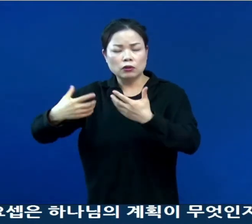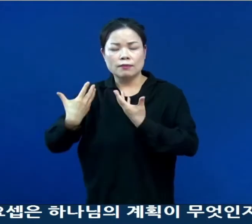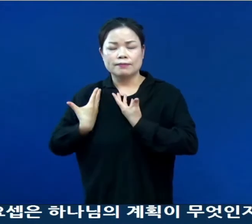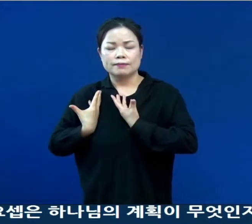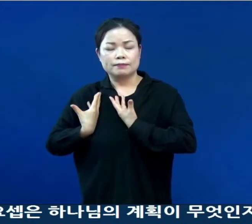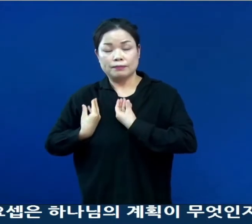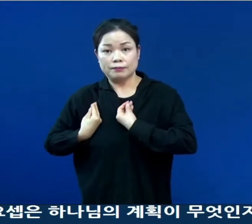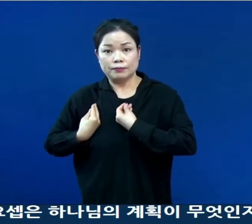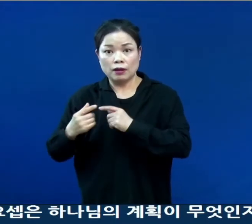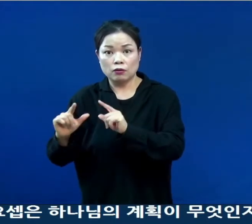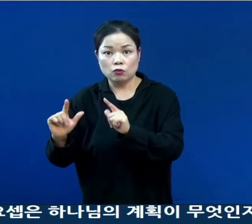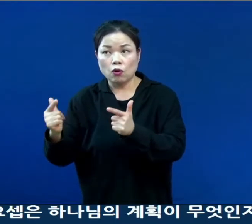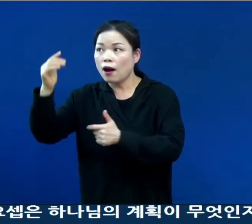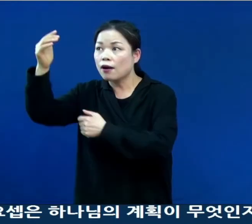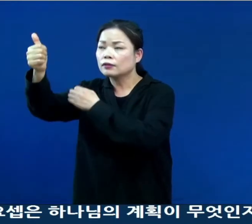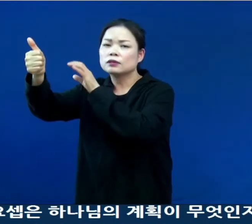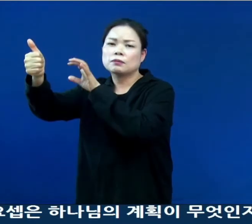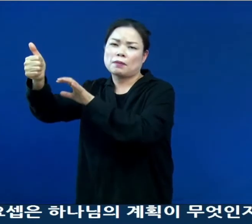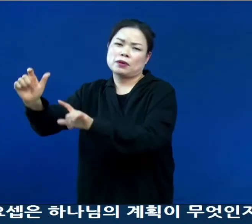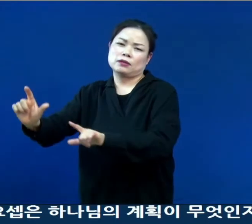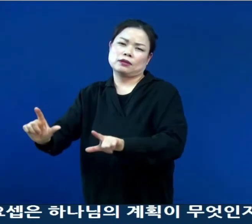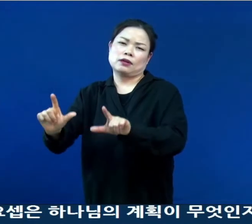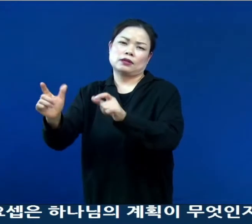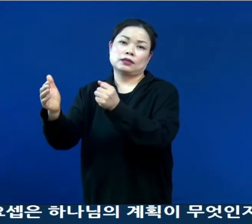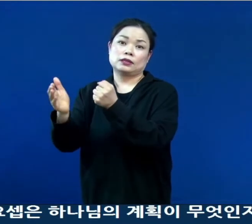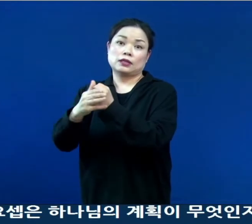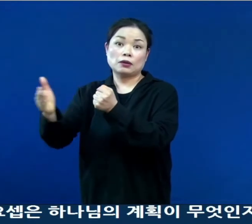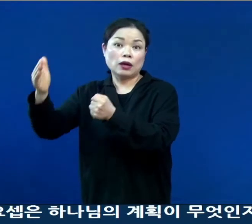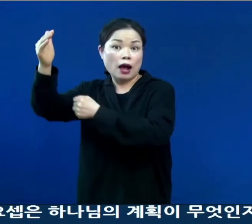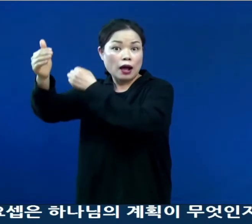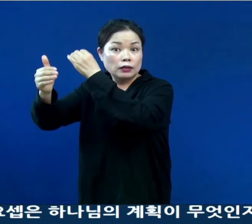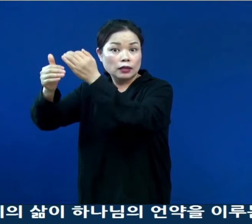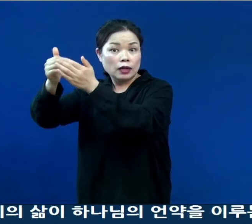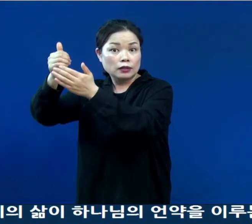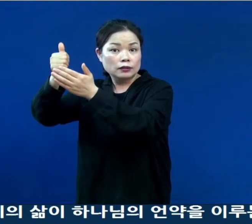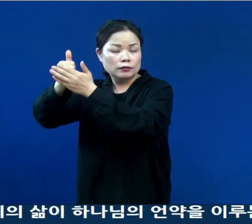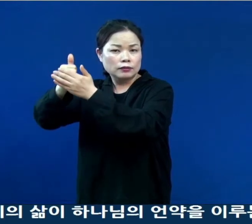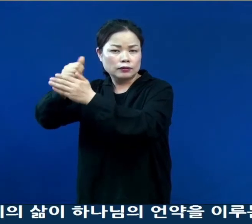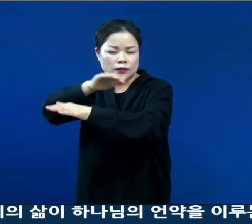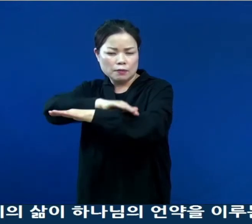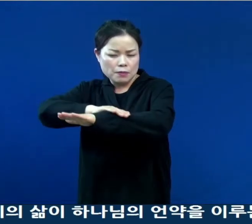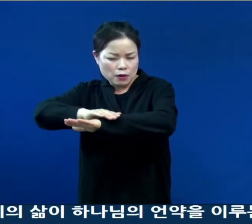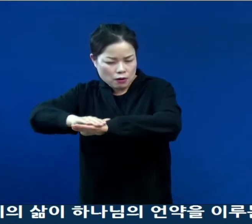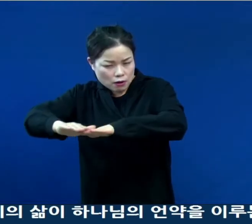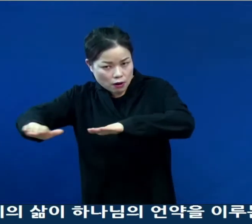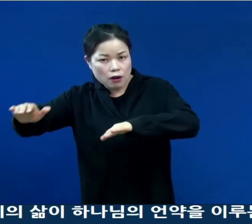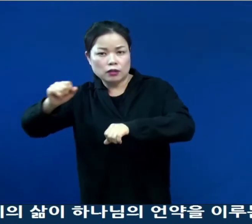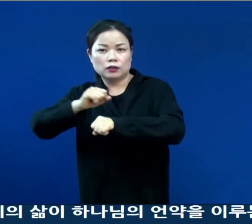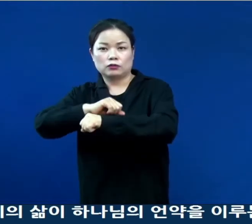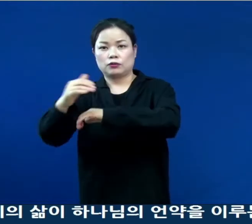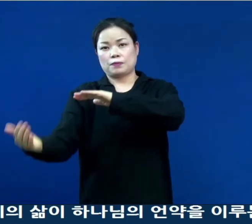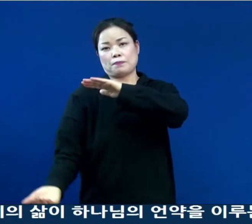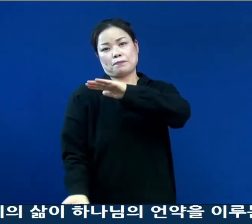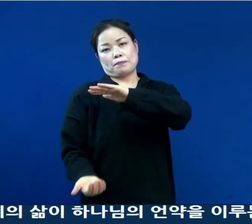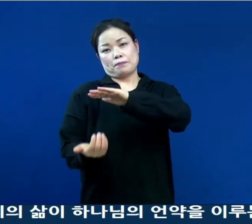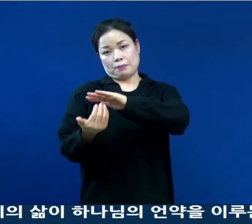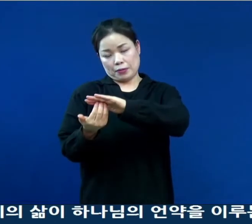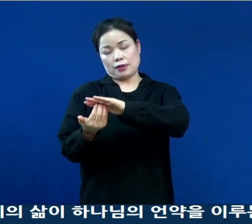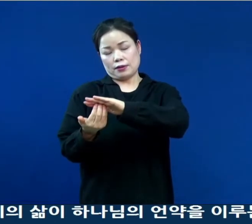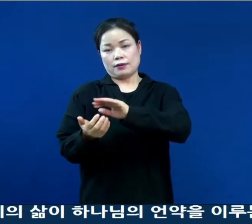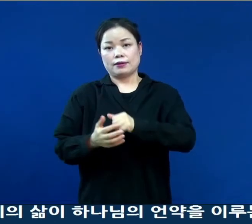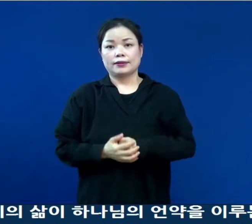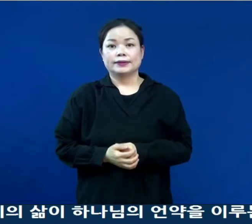낙심하지 않고 하나님 앞에서 살았기에 하나님께서는 순조롭게 하나님의 일을 이루어 가셨습니다.